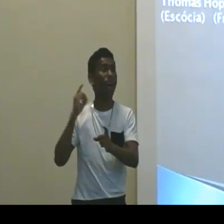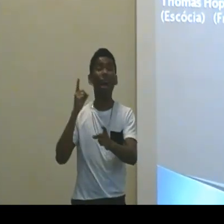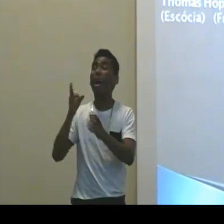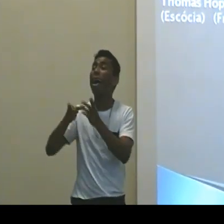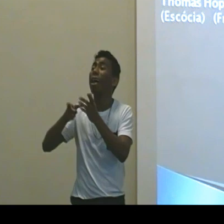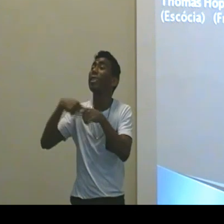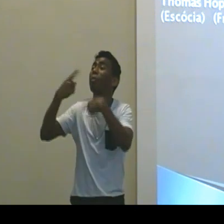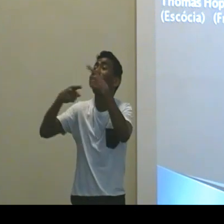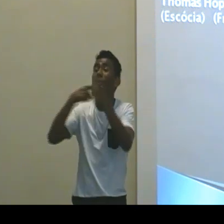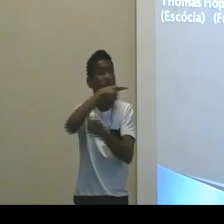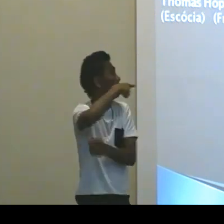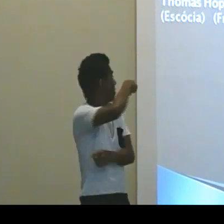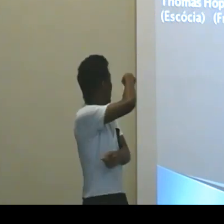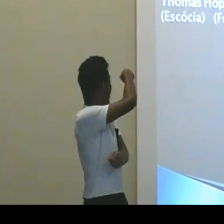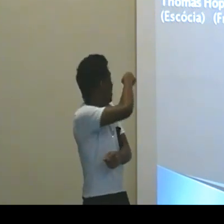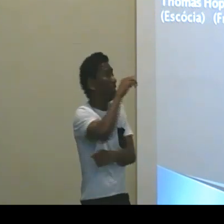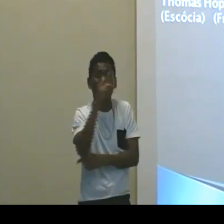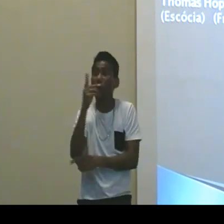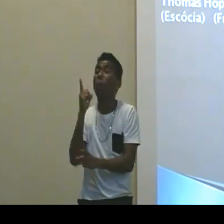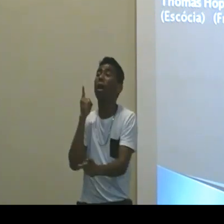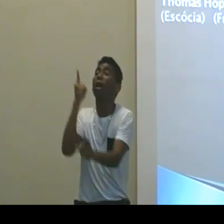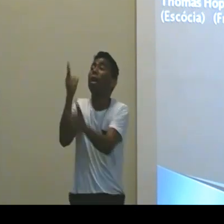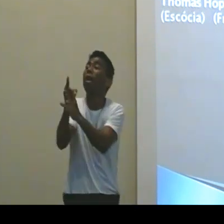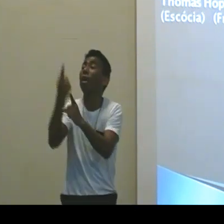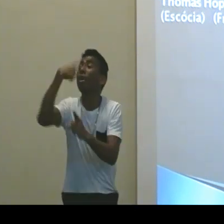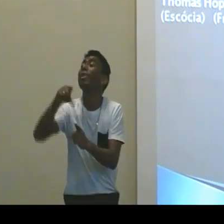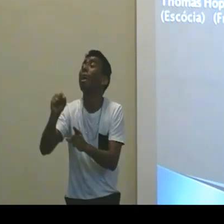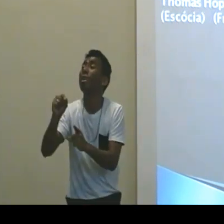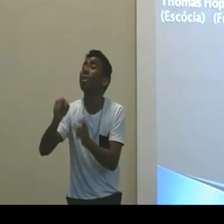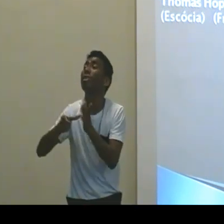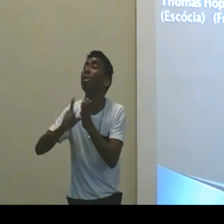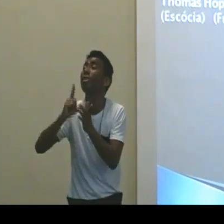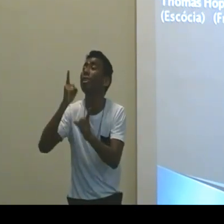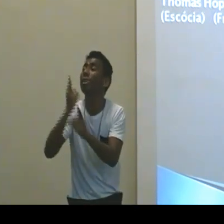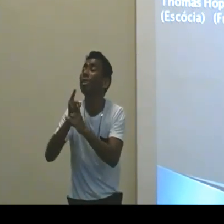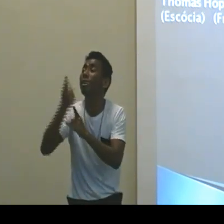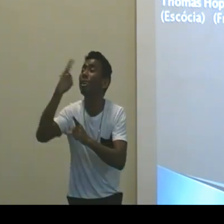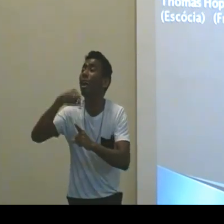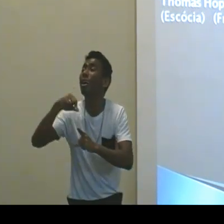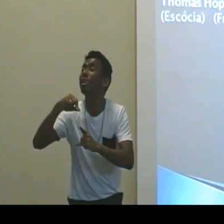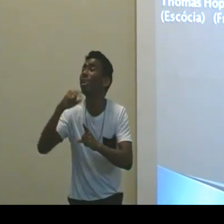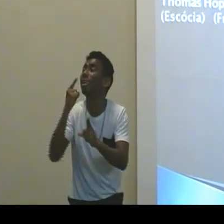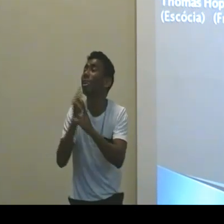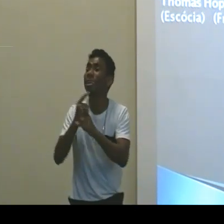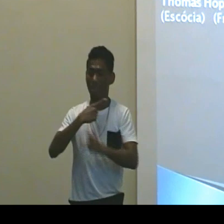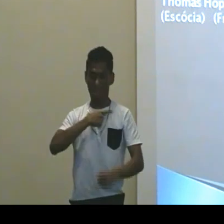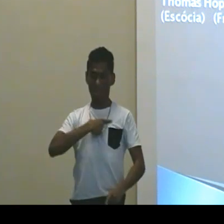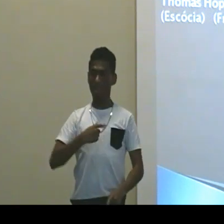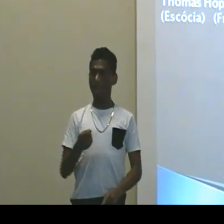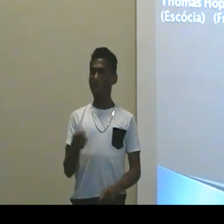conseguiu nada, foi para a França. E quem ele encontrou? O